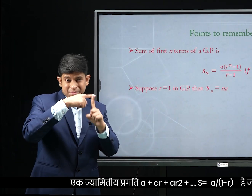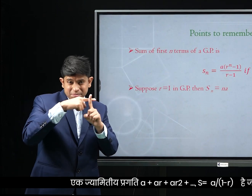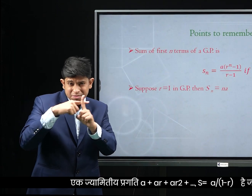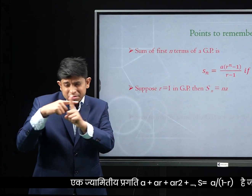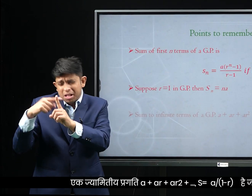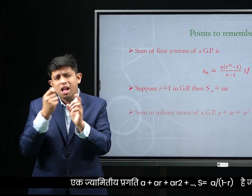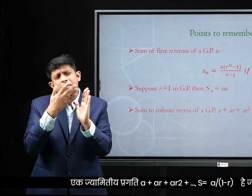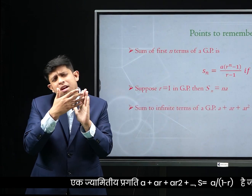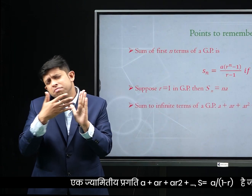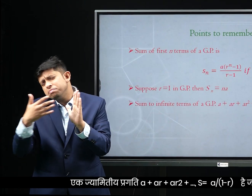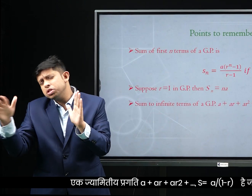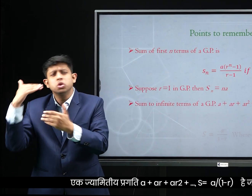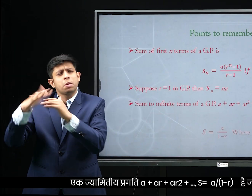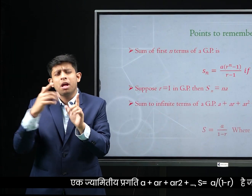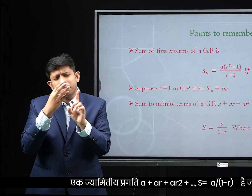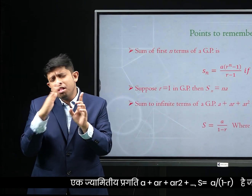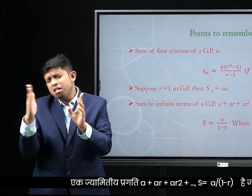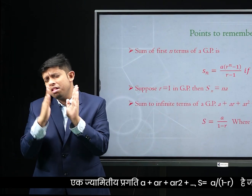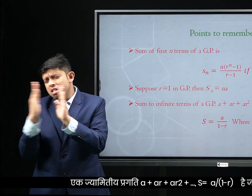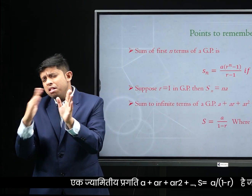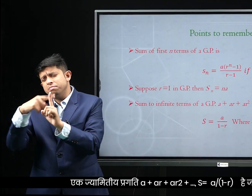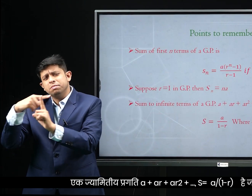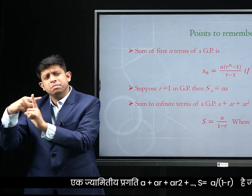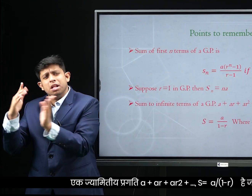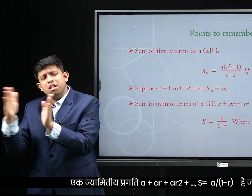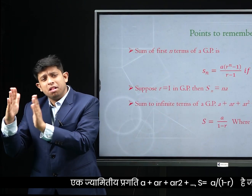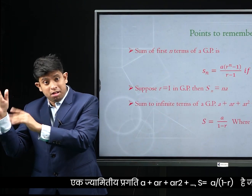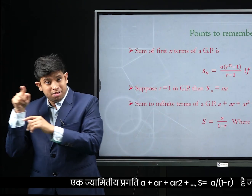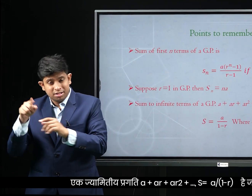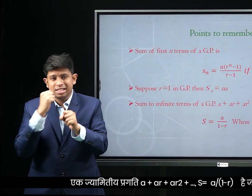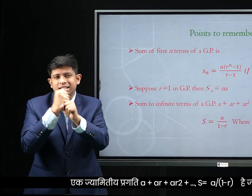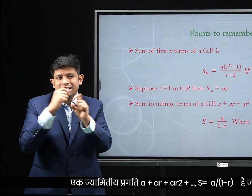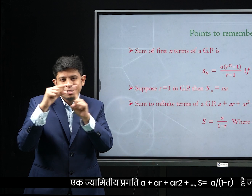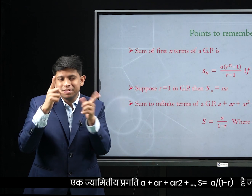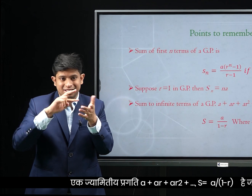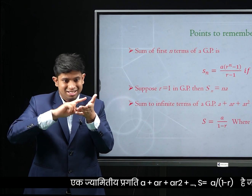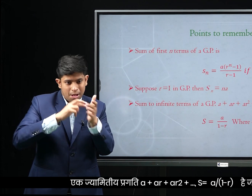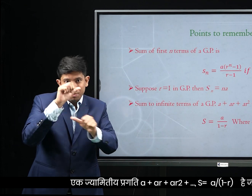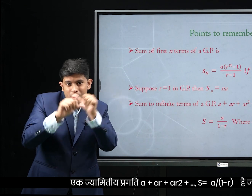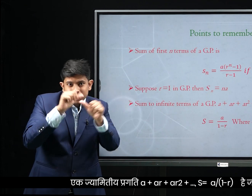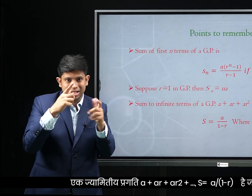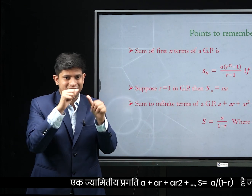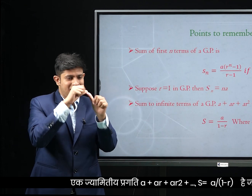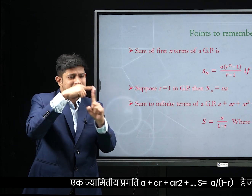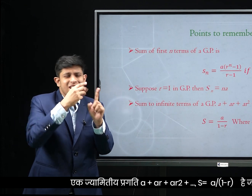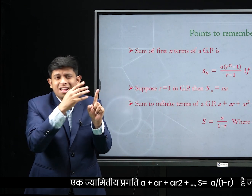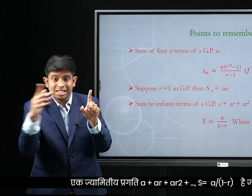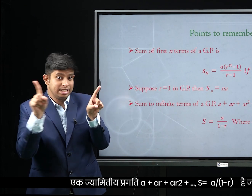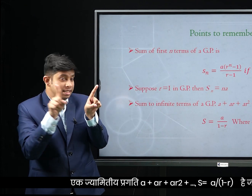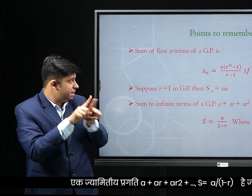ये कुछ ज्यामितीय प्रगति a प्लस AR प्लस AR पावर 2 प्लस एक्सेट्रा है,